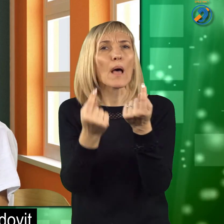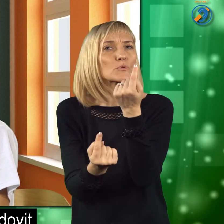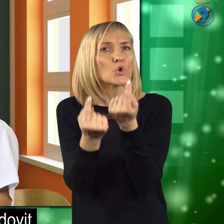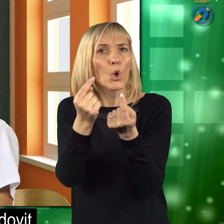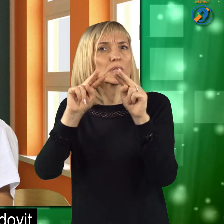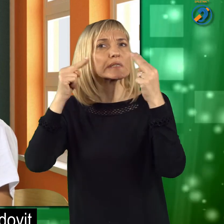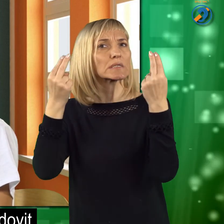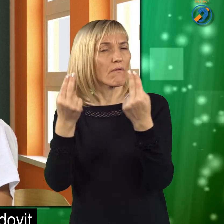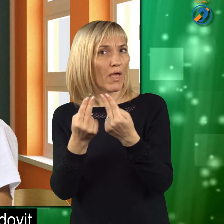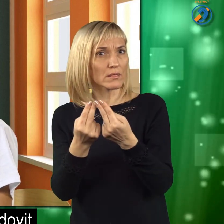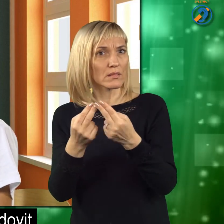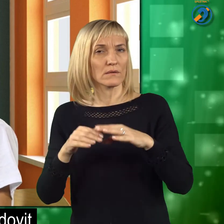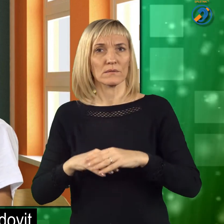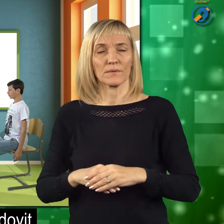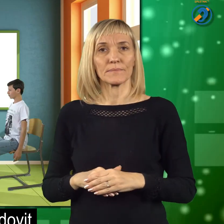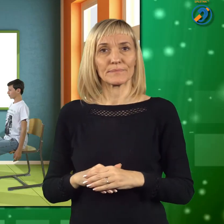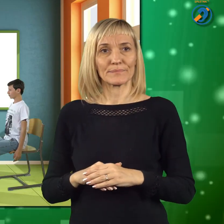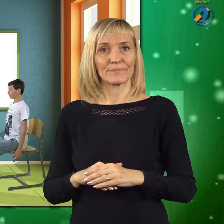godi?